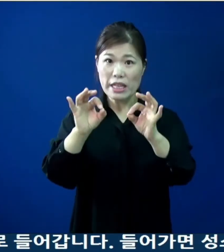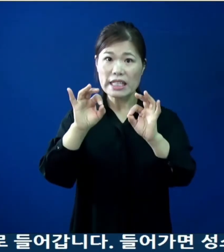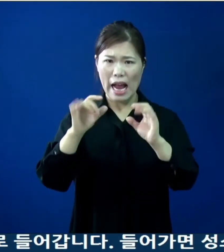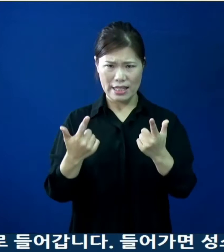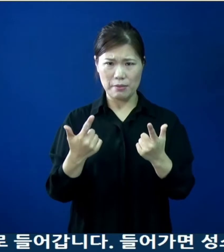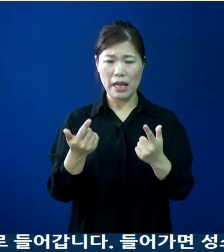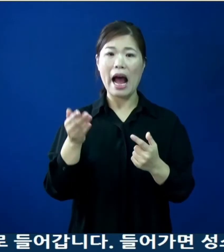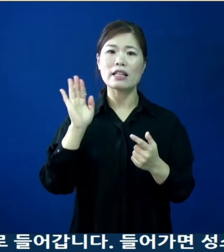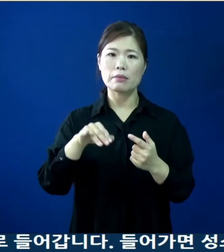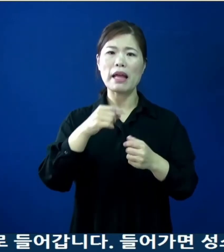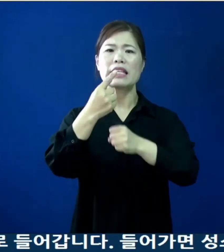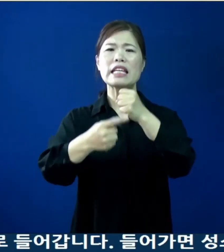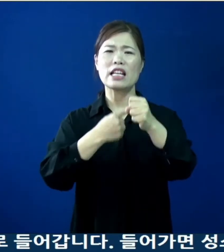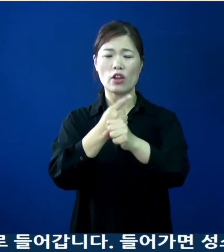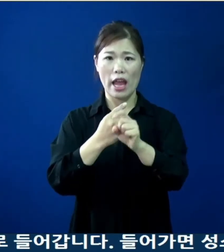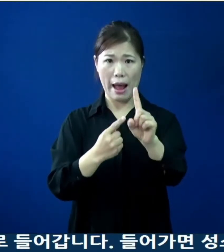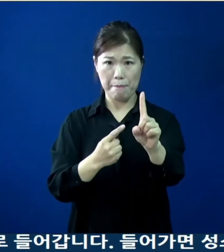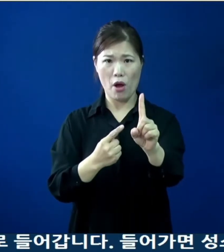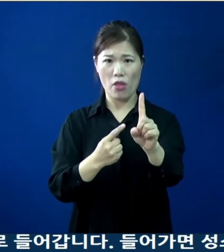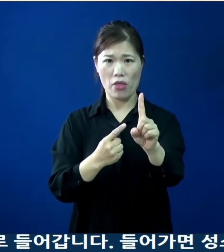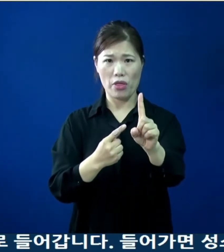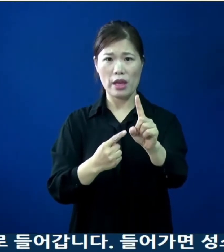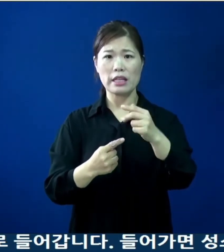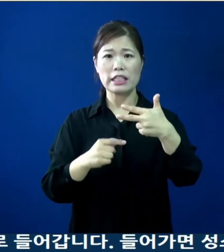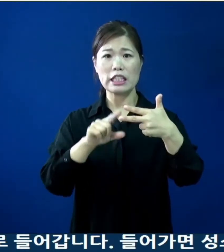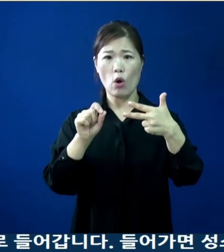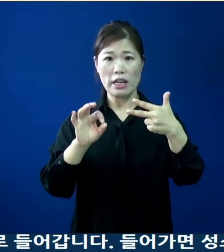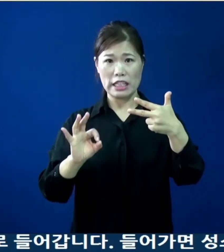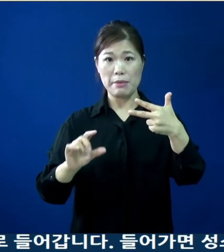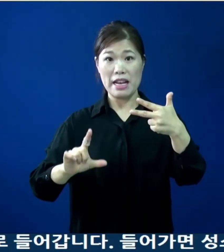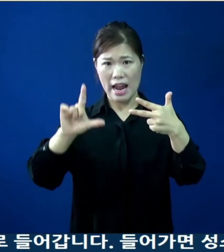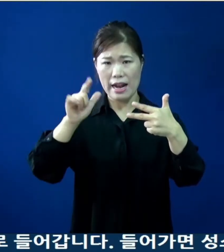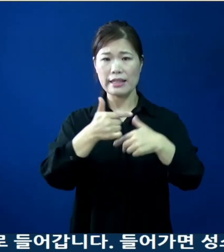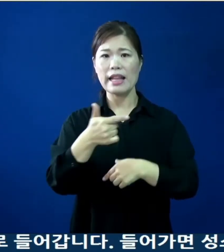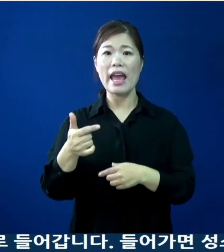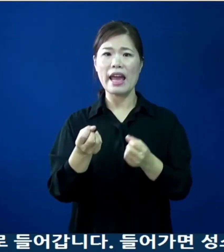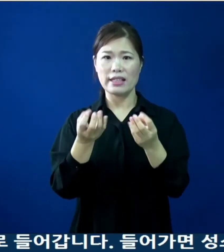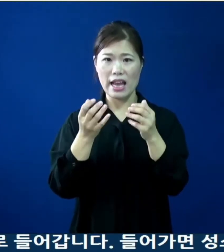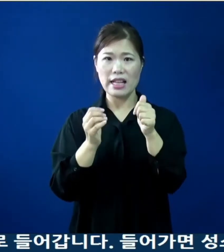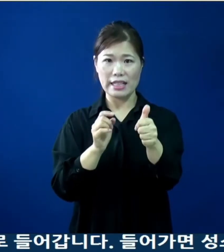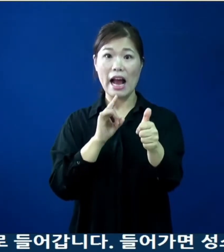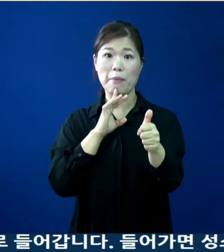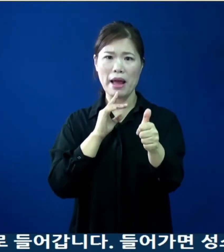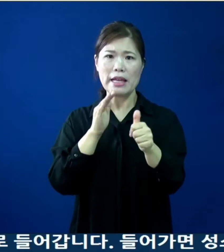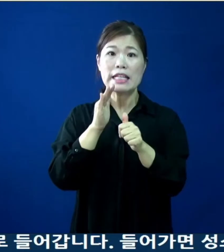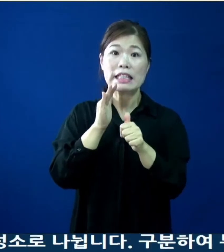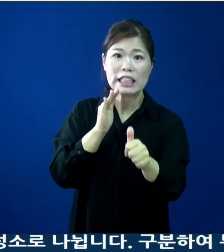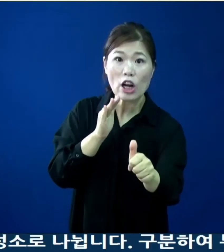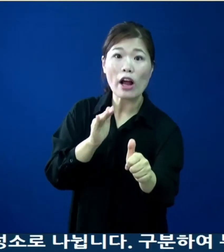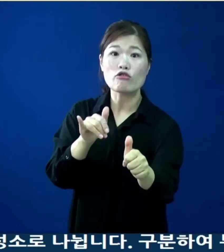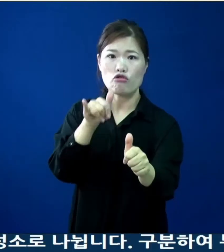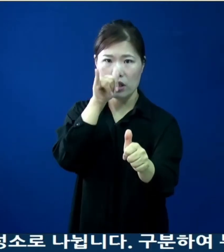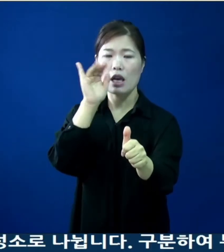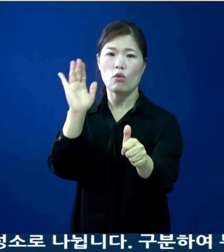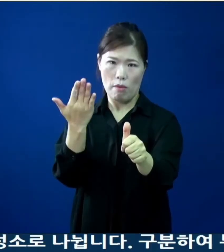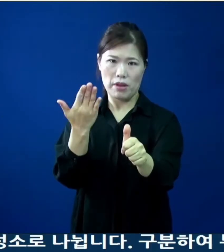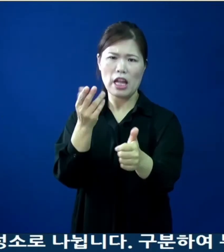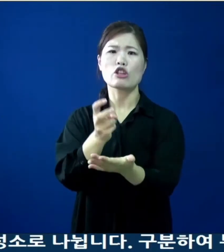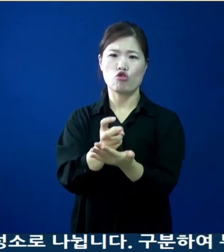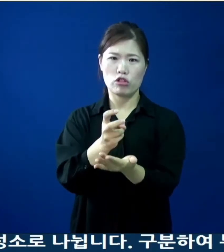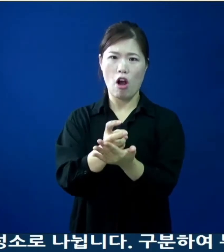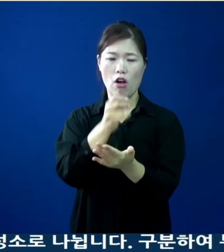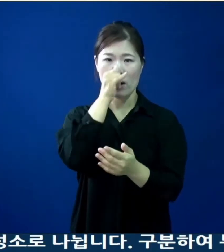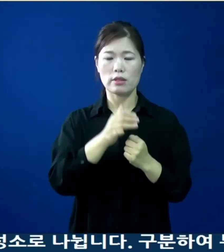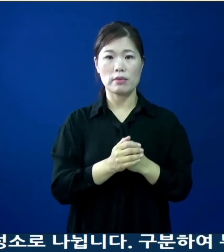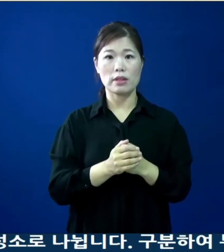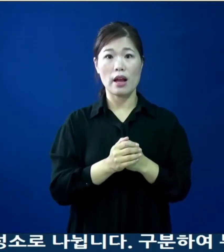한 번 7월 10일 날 대제사장만 들어가도록 되어 있다. 그 규정을 내려주고 있는 겁니다.